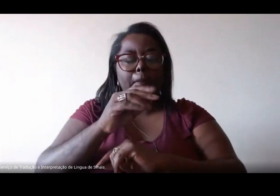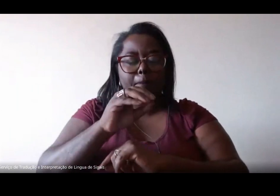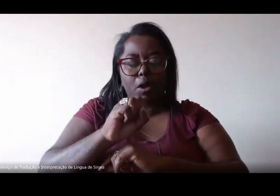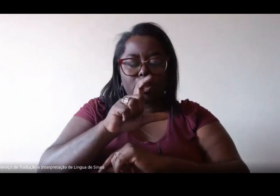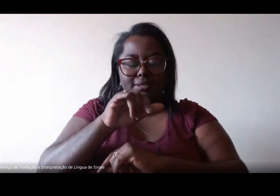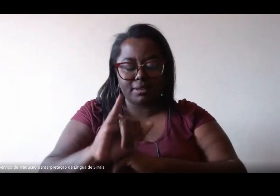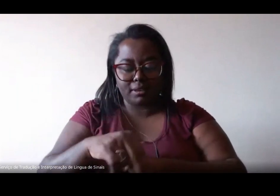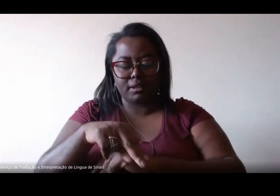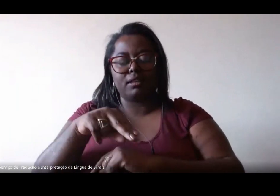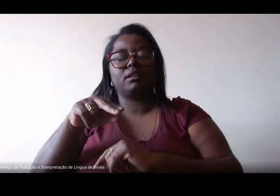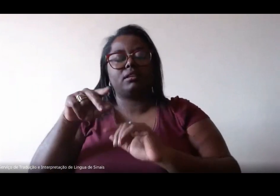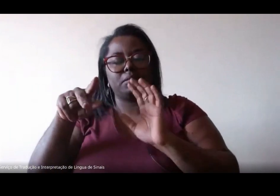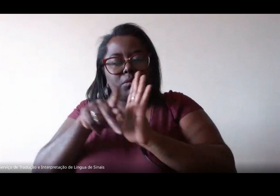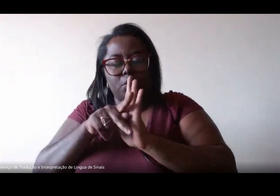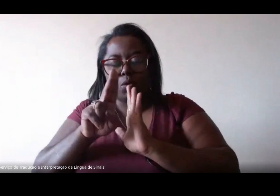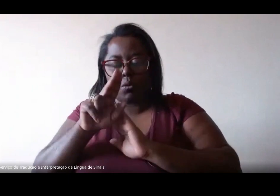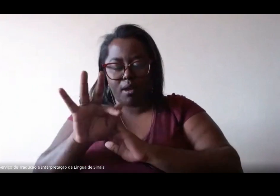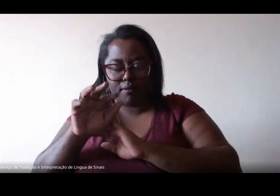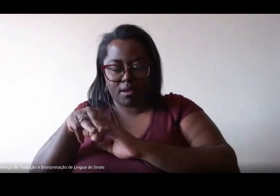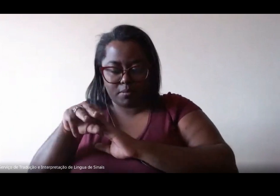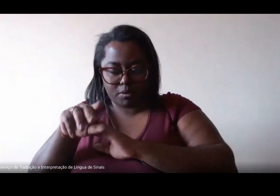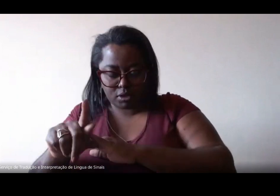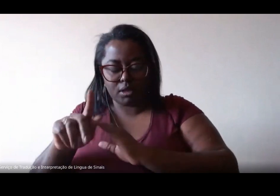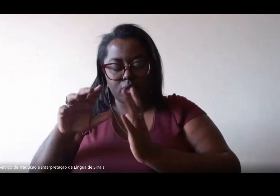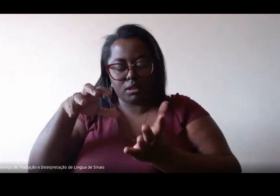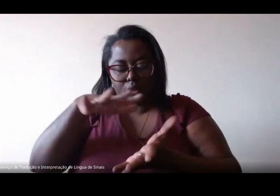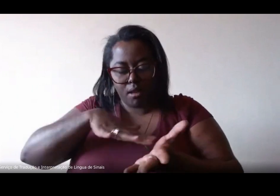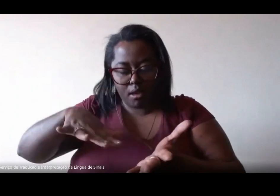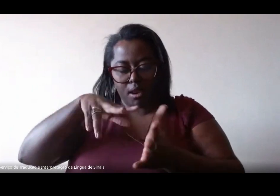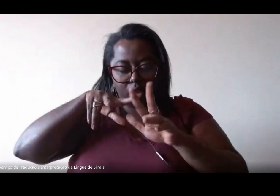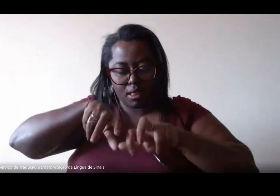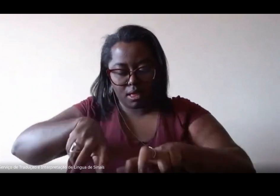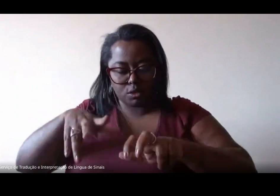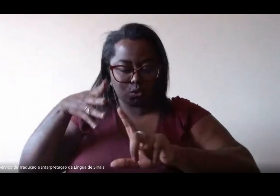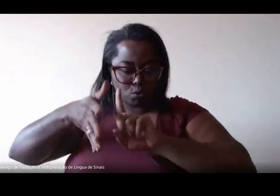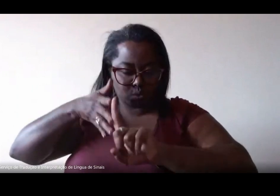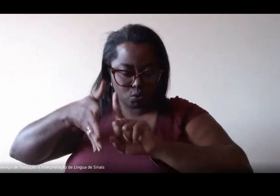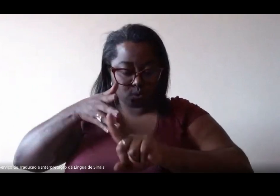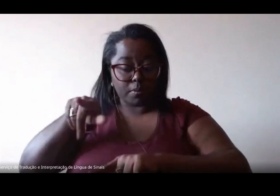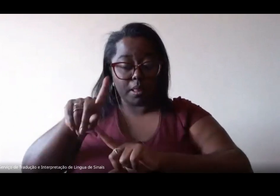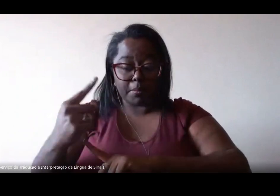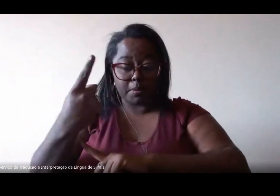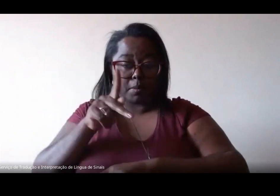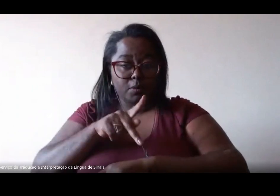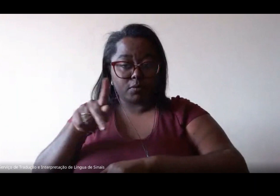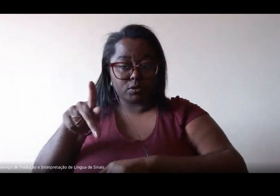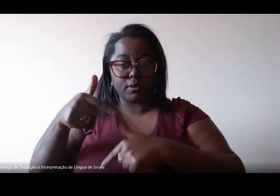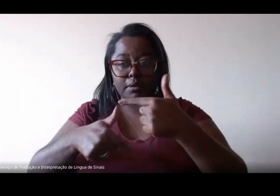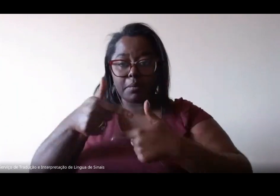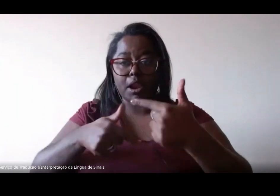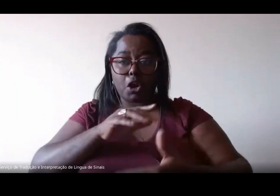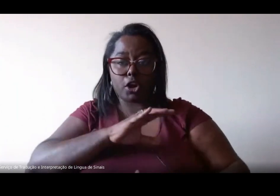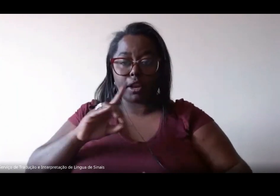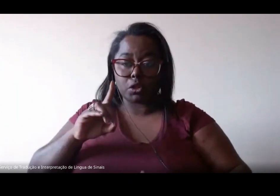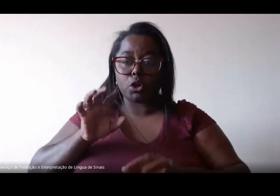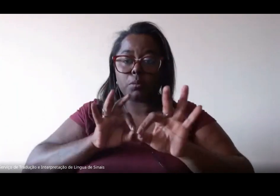pós-LINFALE, o FMG, na implantação de cursos e pesquisas em análise do discurso. Foi a primeira professora desse programa a